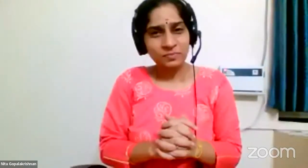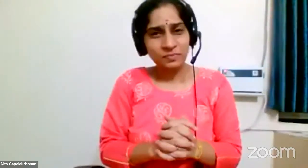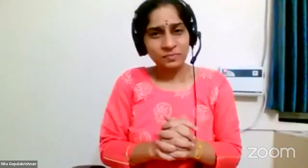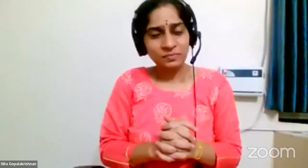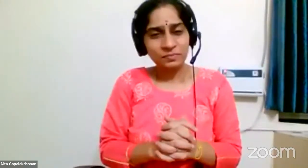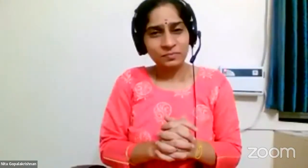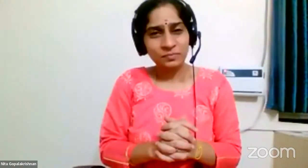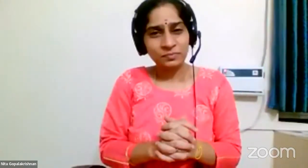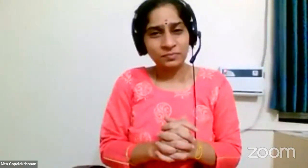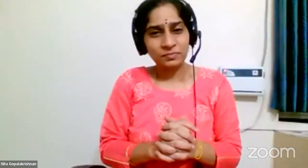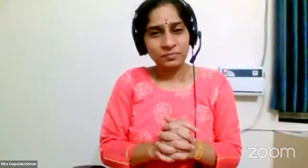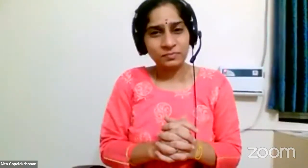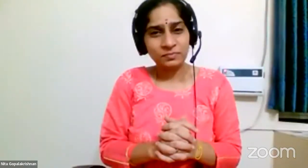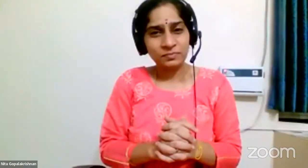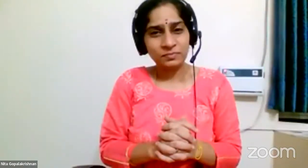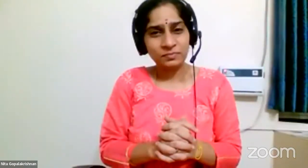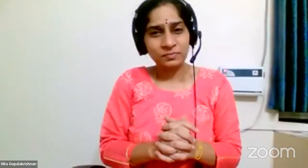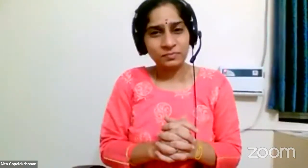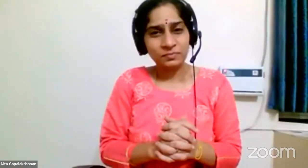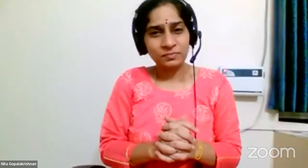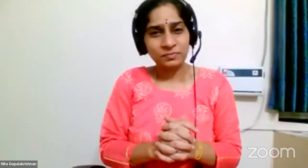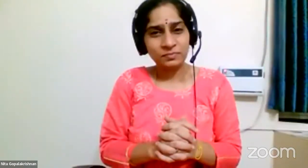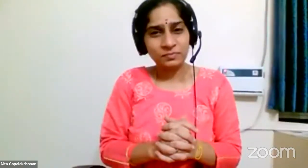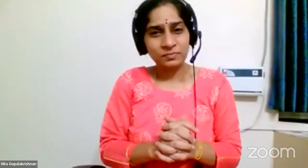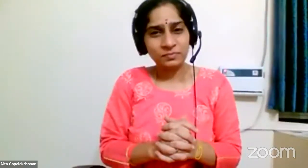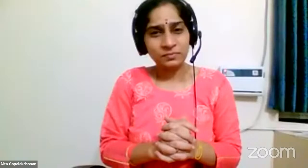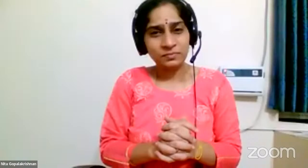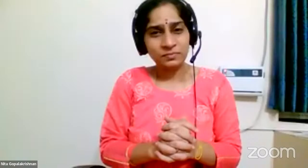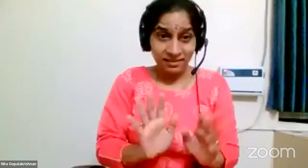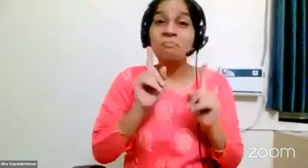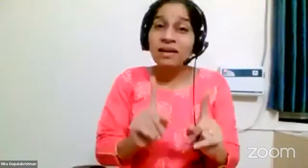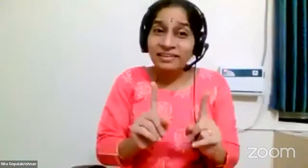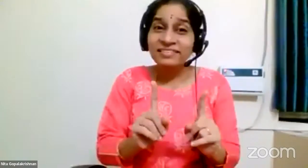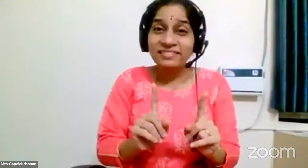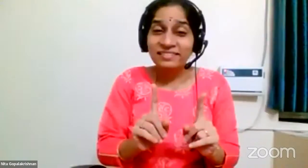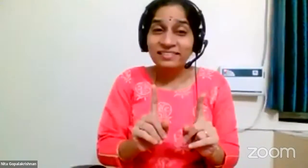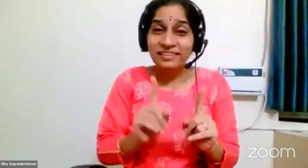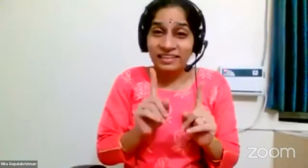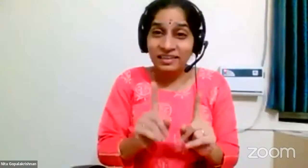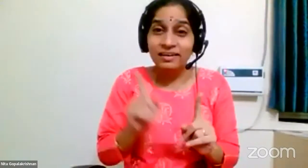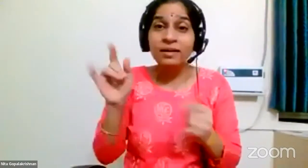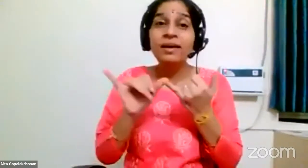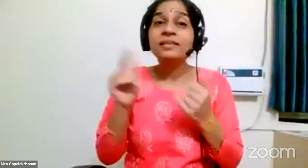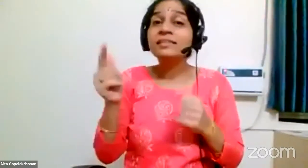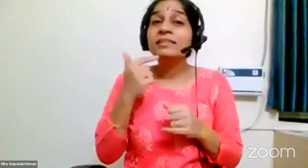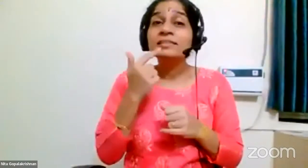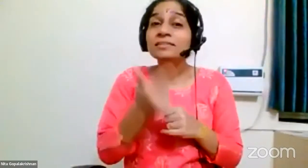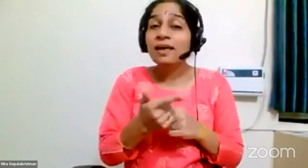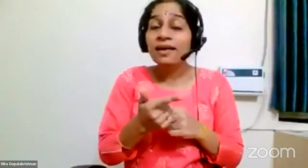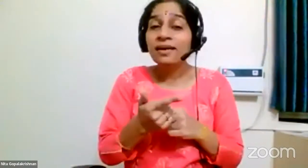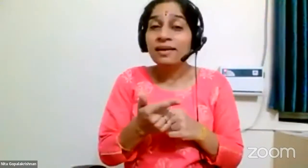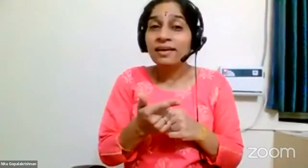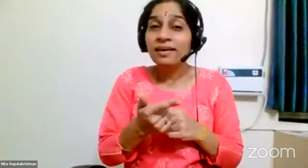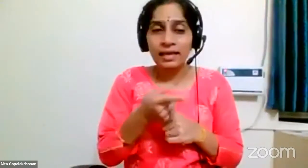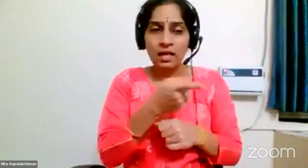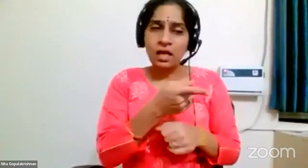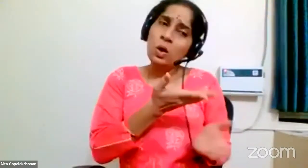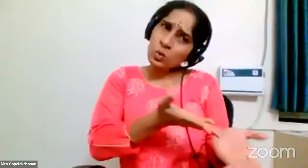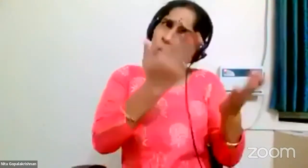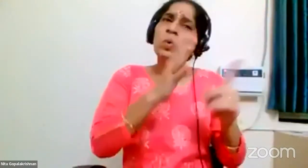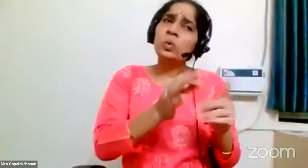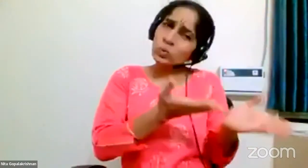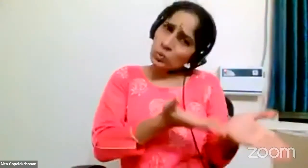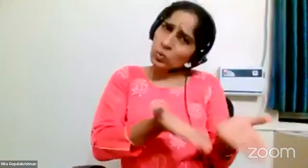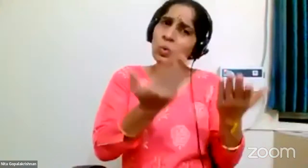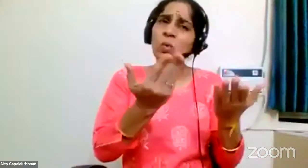लेकिन यहाँ ये समझने वाली बात है कि भगवान यहाँ पे इसलिए ऐसा बता रहे हैं क्योंकि भगवान बताना चाह रहे हैं मैं ऐसे कार्य नहीं करता